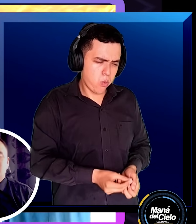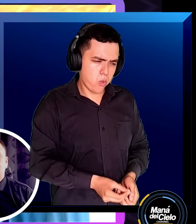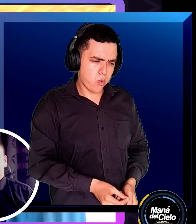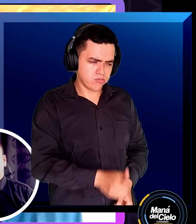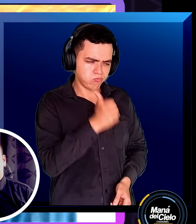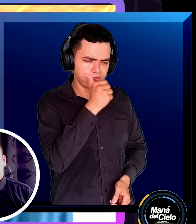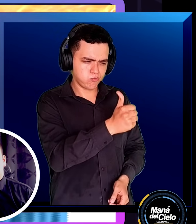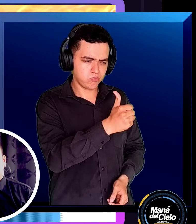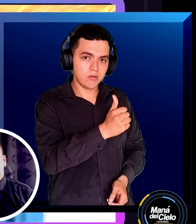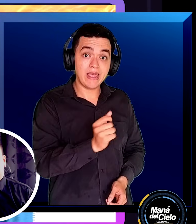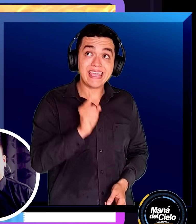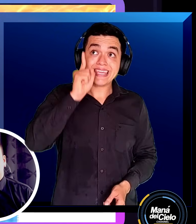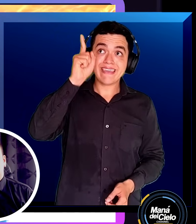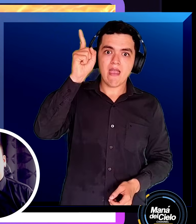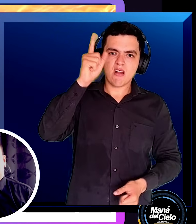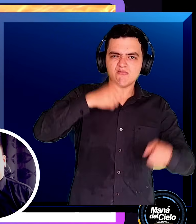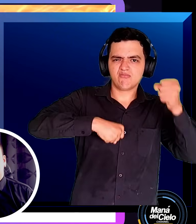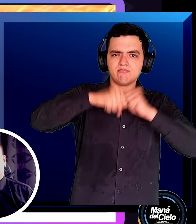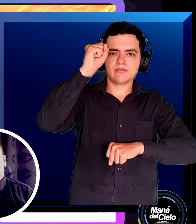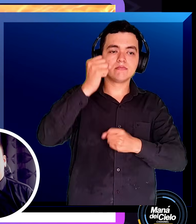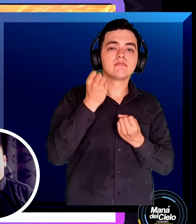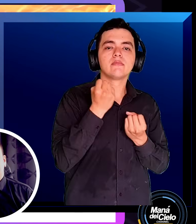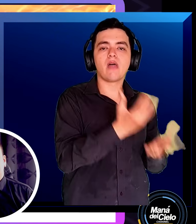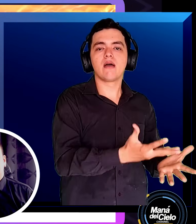con nosotros.